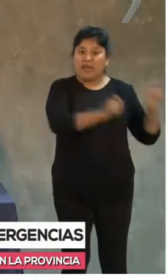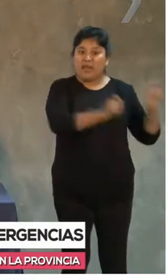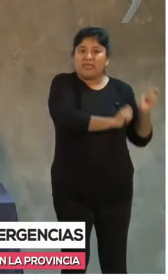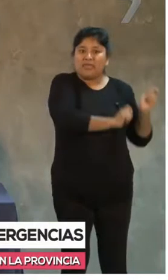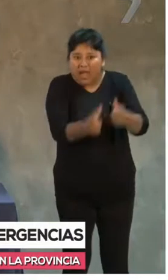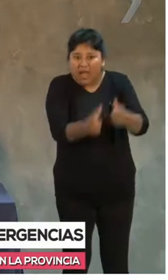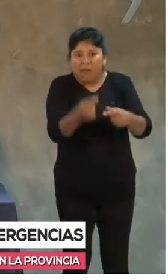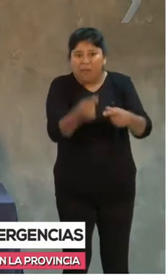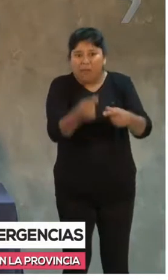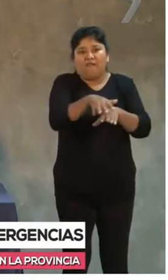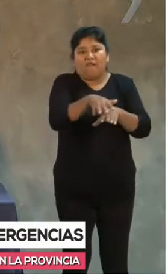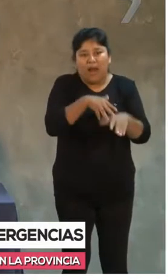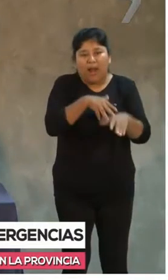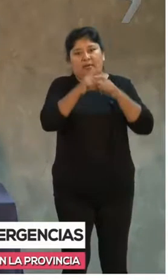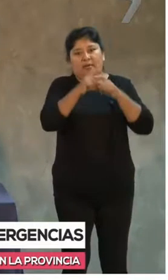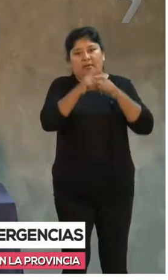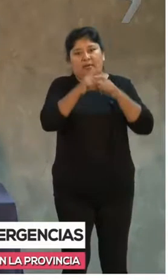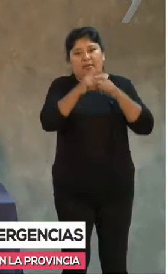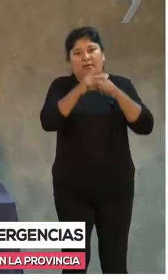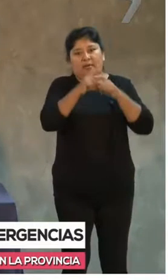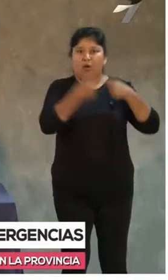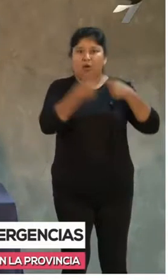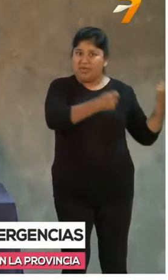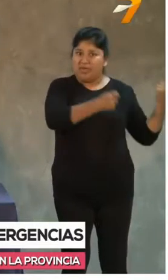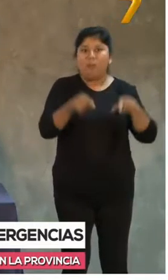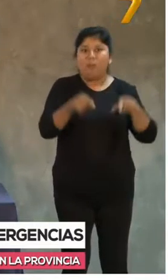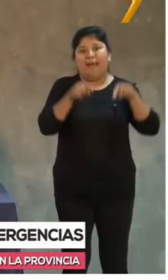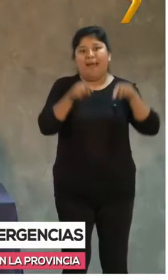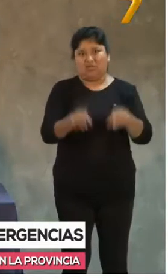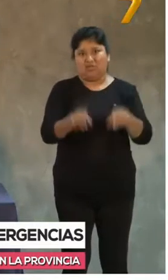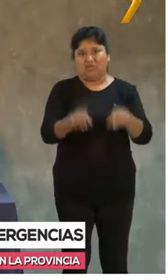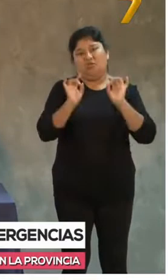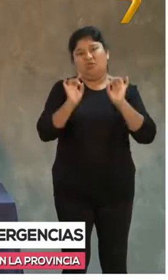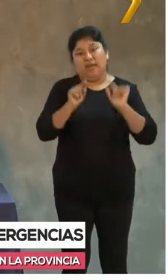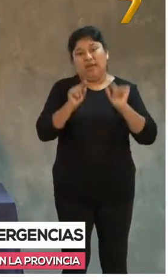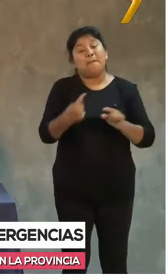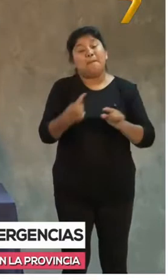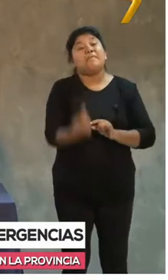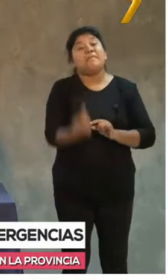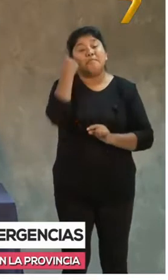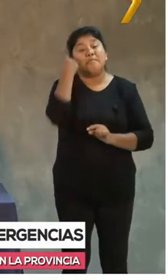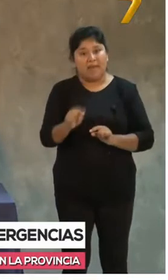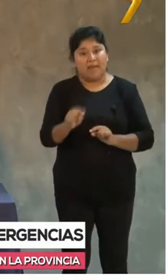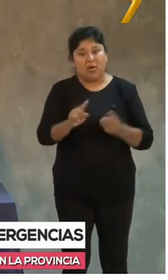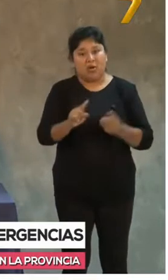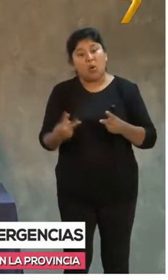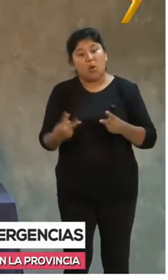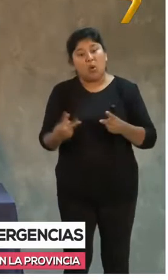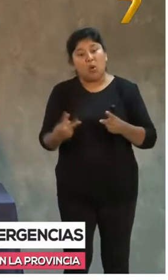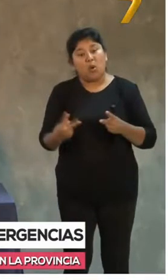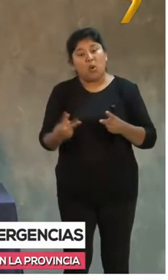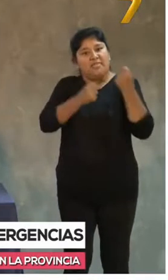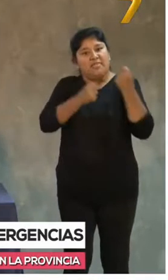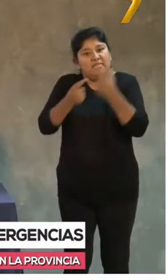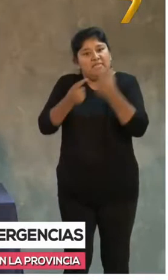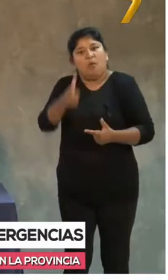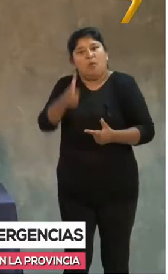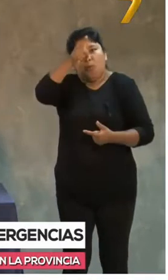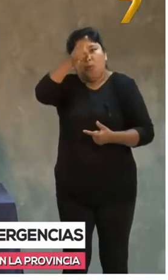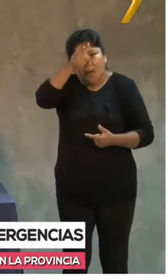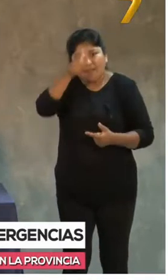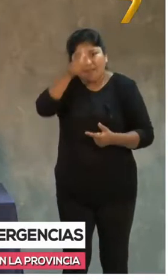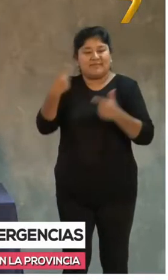consideración de priorizar siempre al sistema de salud y al personal de seguridad, que son los que vamos a tener en